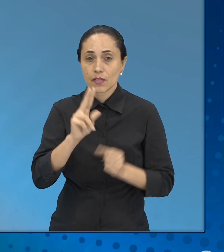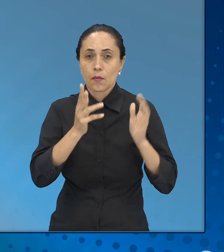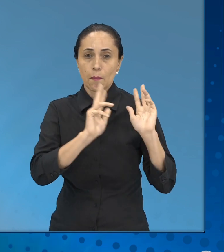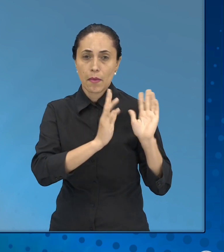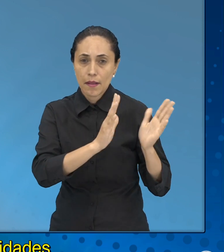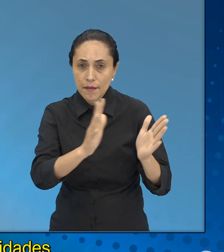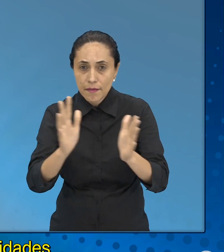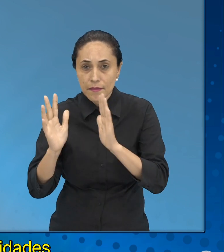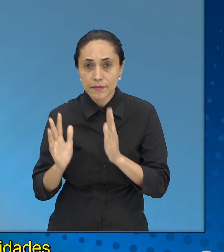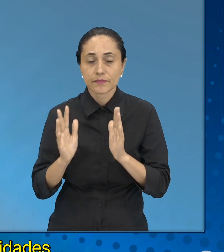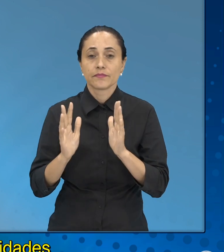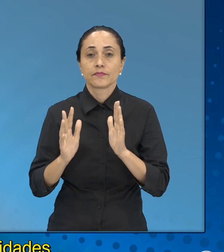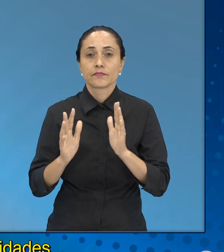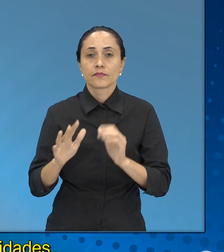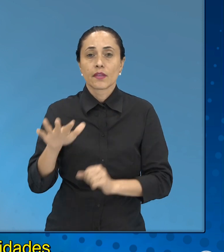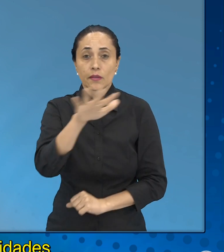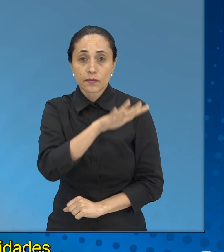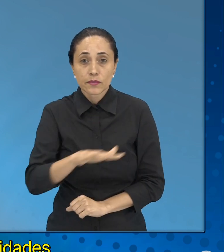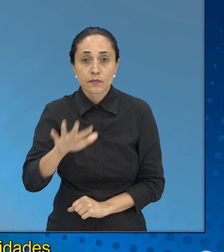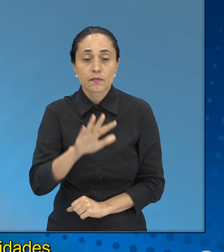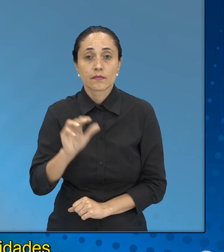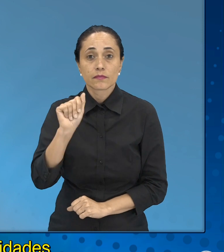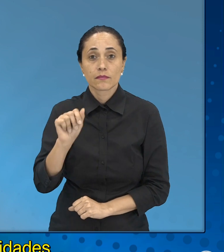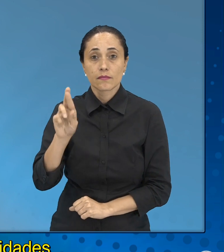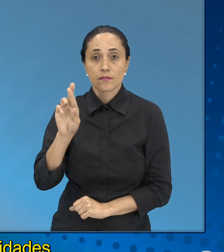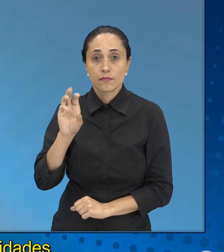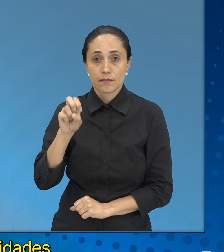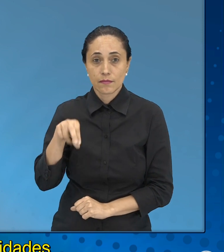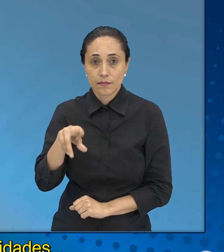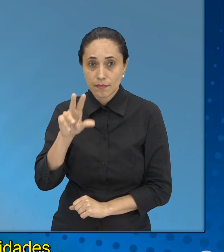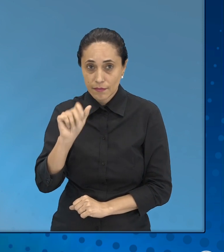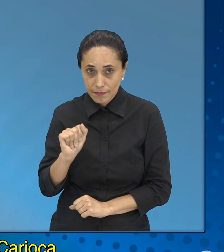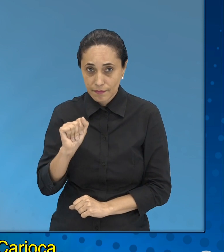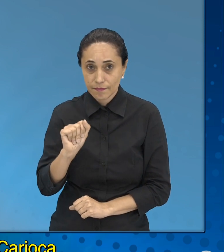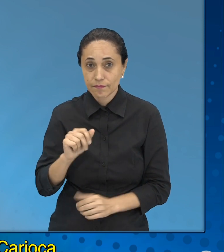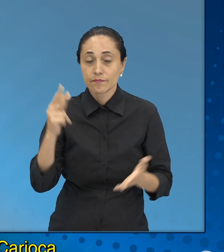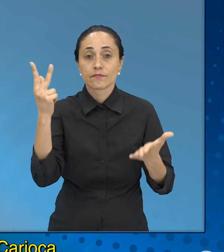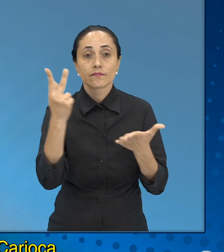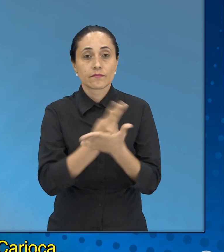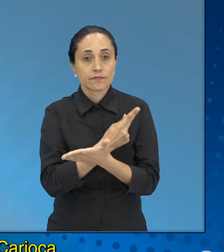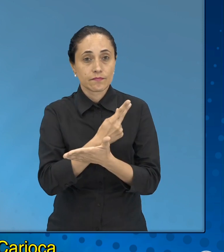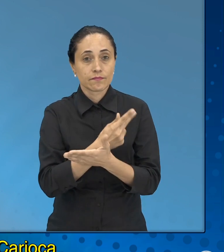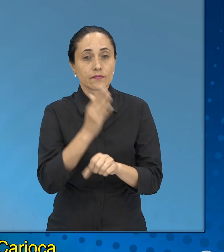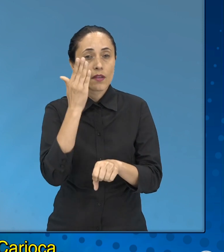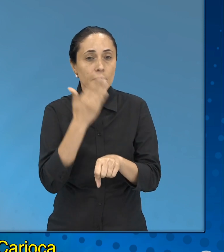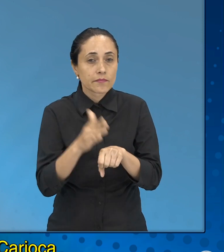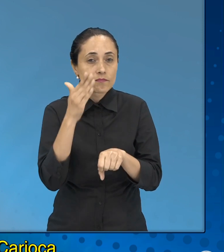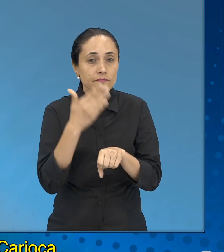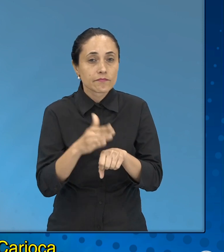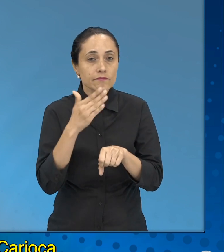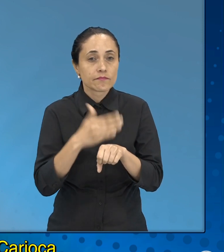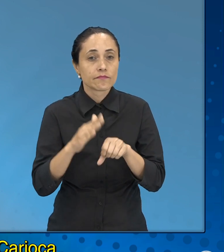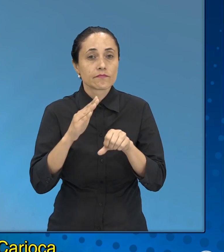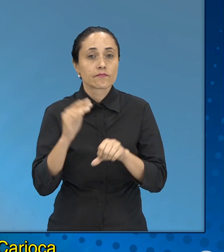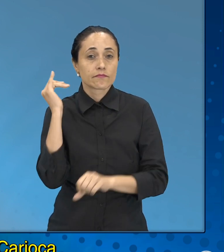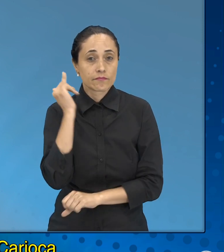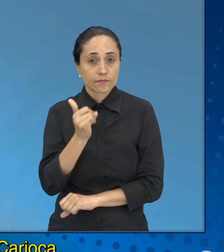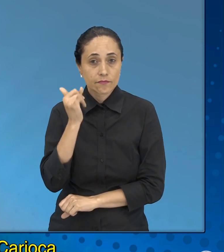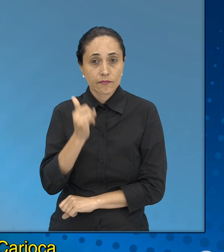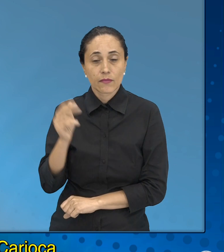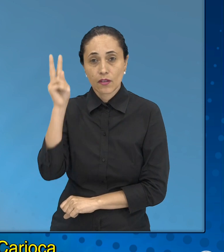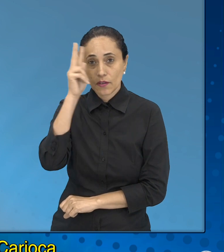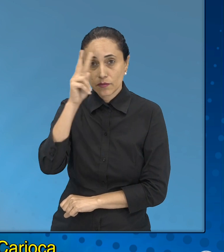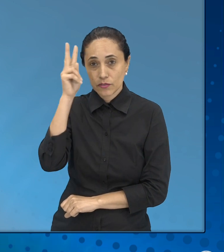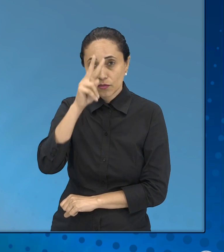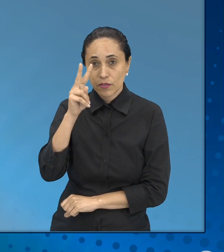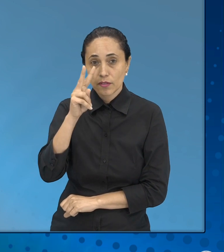Libras. No decorrer das atividades de contação de histórias, realizadas na Arena Carioca Carlos Roberto